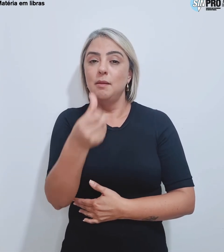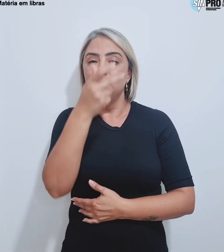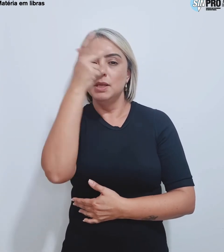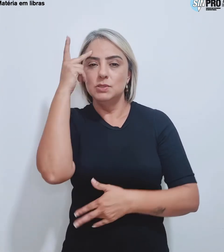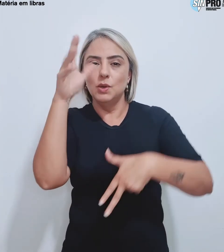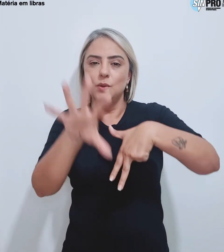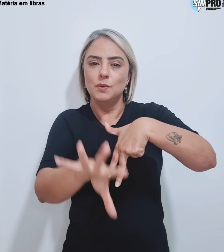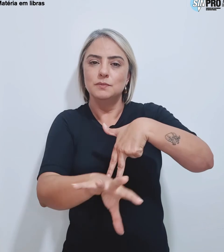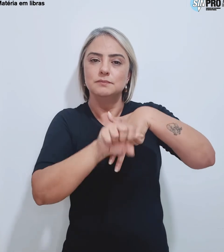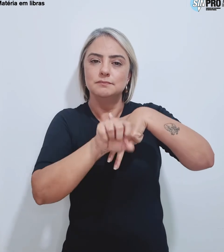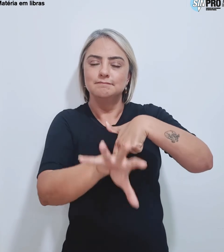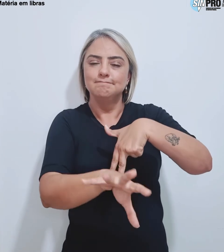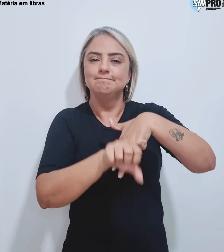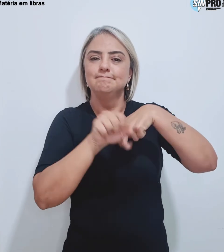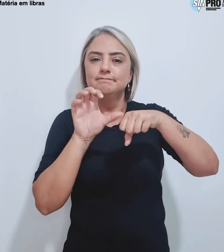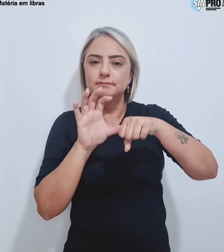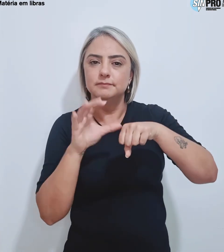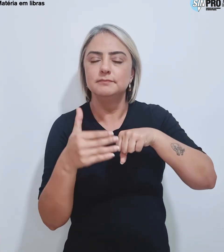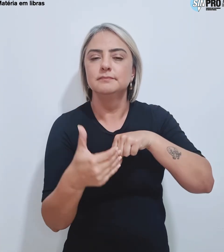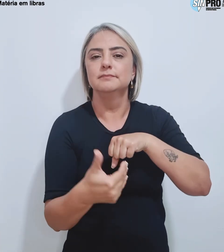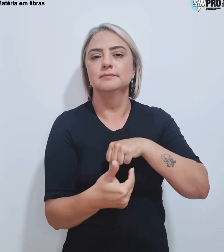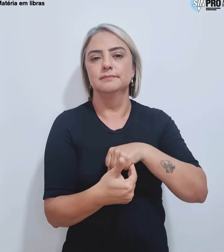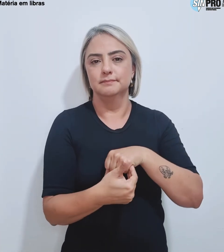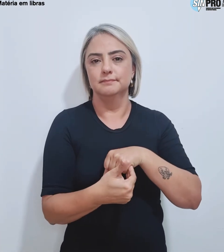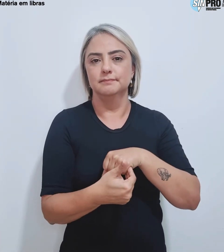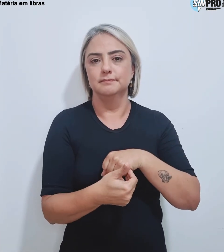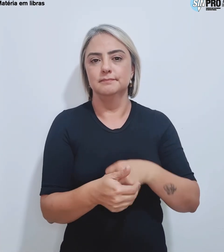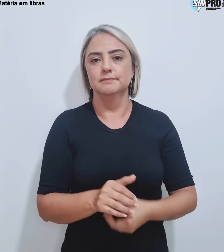471.656 casos de pessoas com Covid-19.